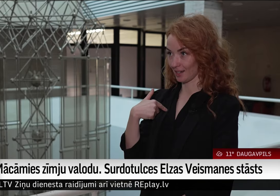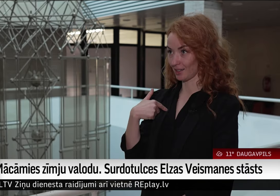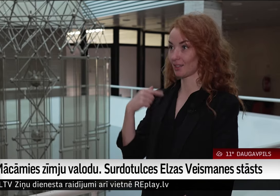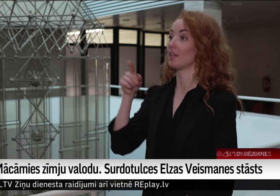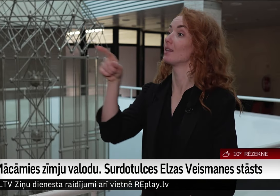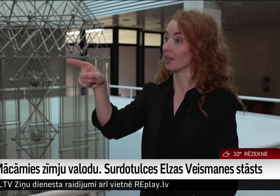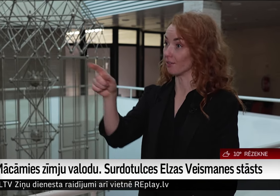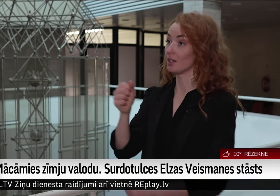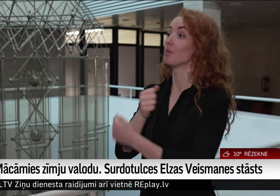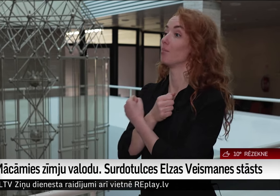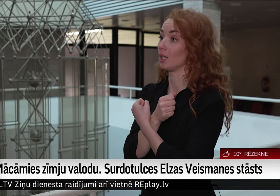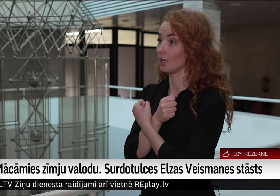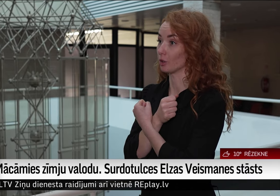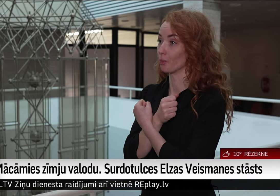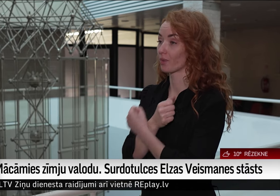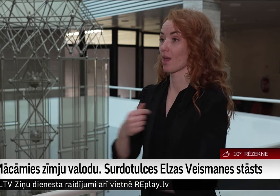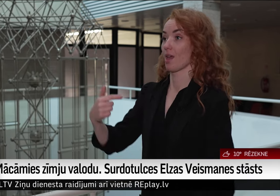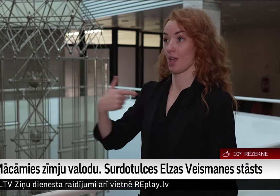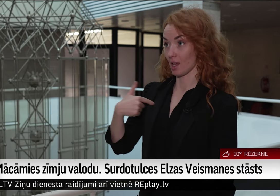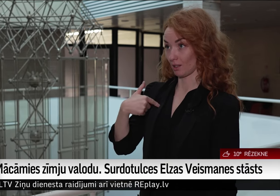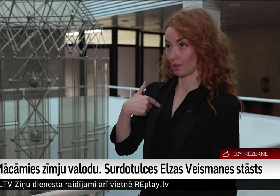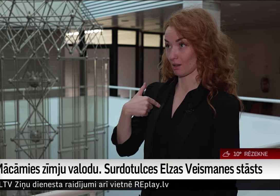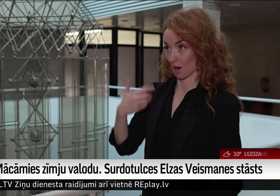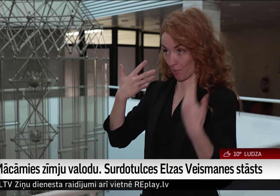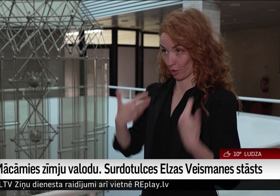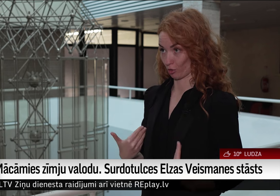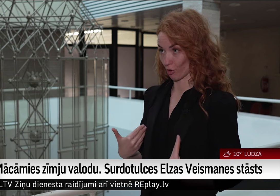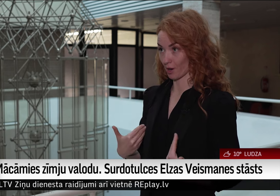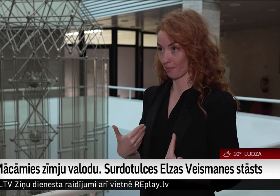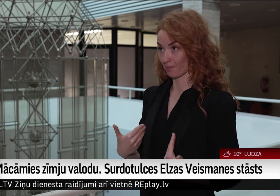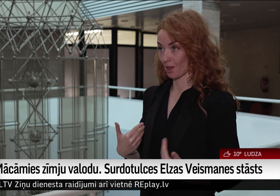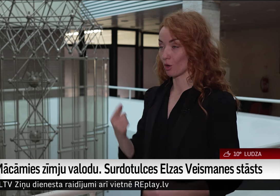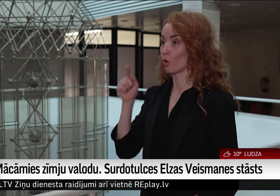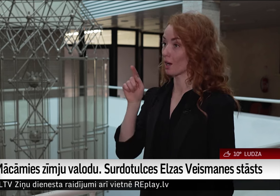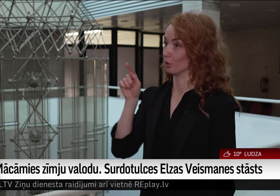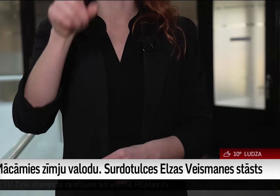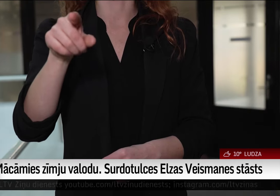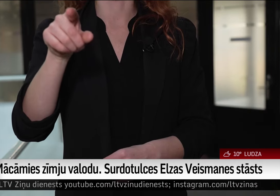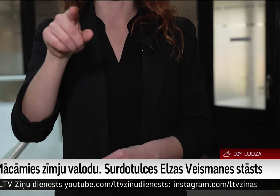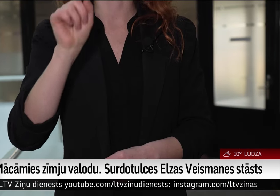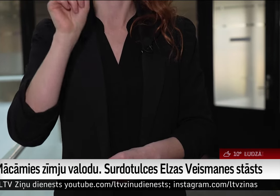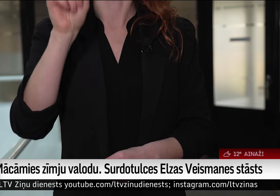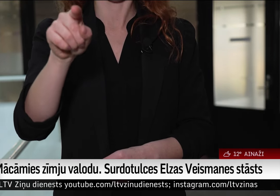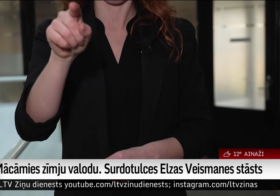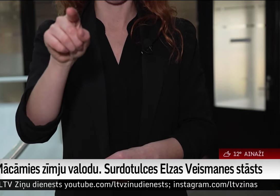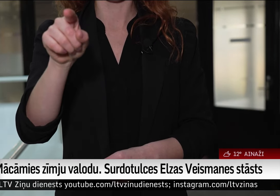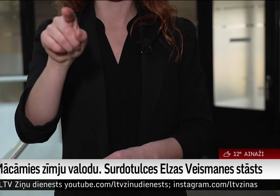Es tevi mīlu. Es kā persona, norādot uz tevi kā uz otru